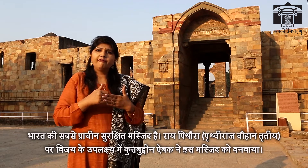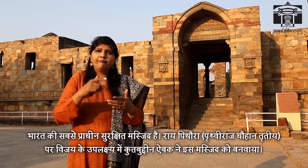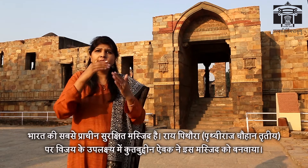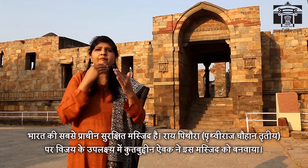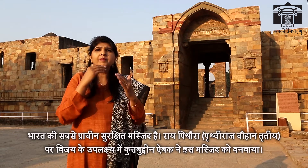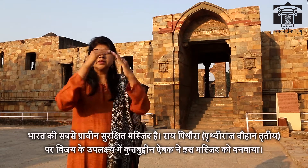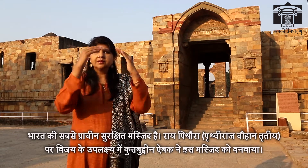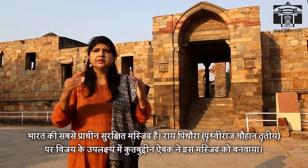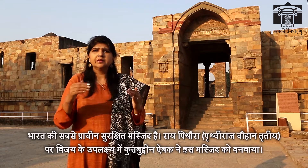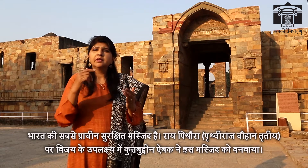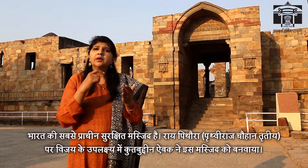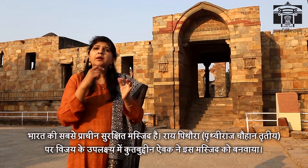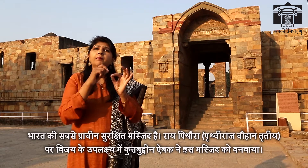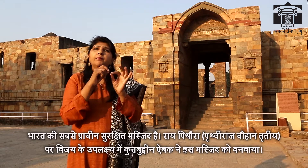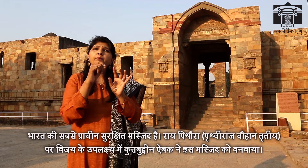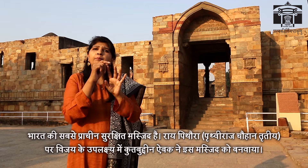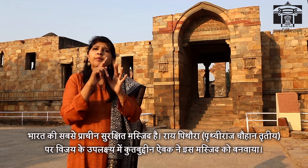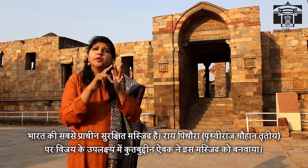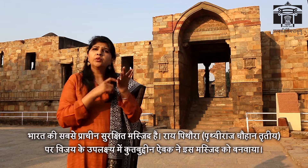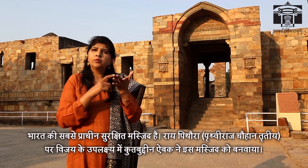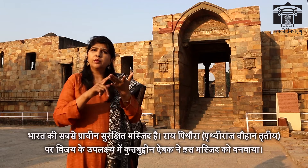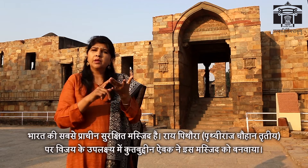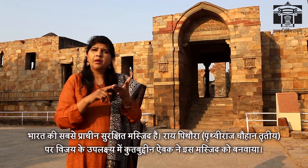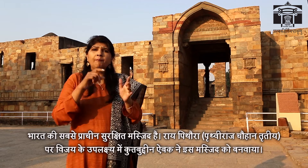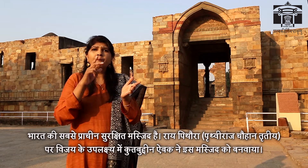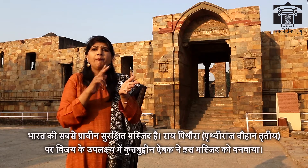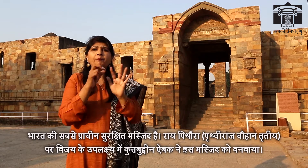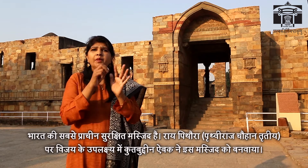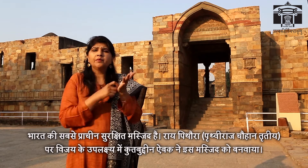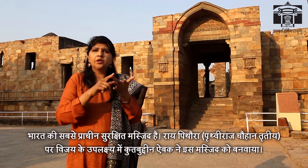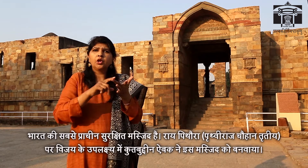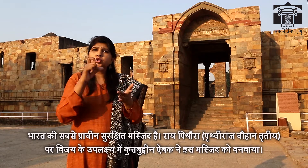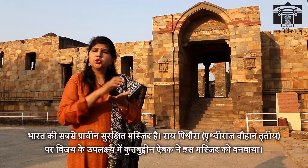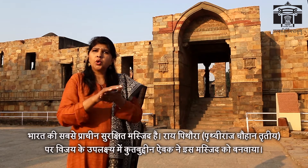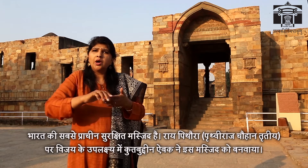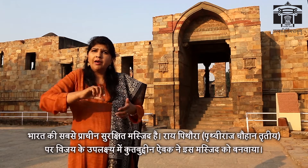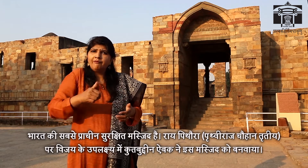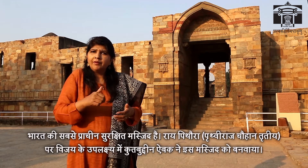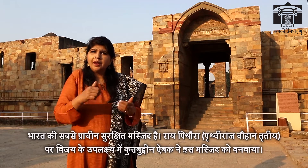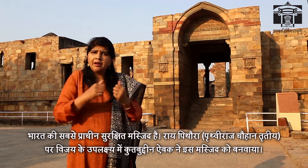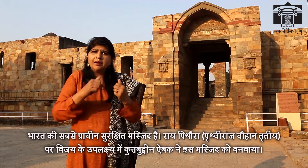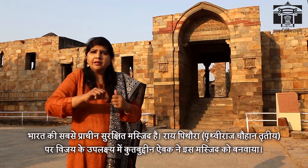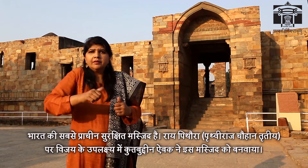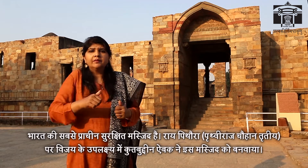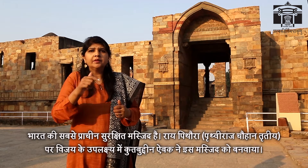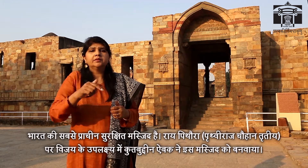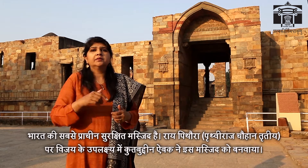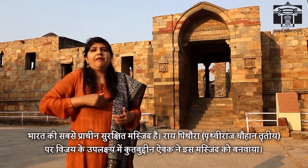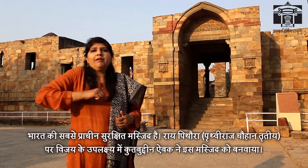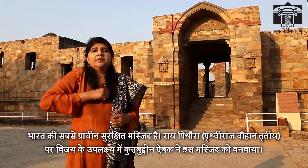राय पिथौरा या पृथ्वीराज चौहान तृतीय पर विजय के उपलक्ष्य में कुतुबुद्दीन ऐबक ने